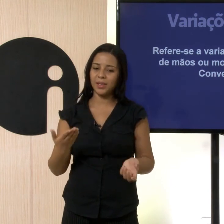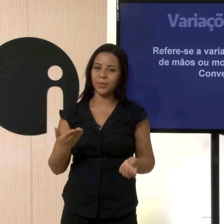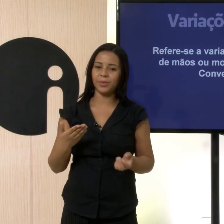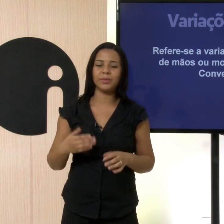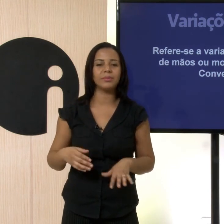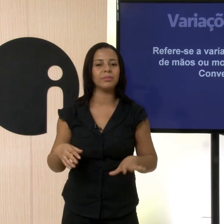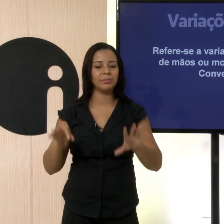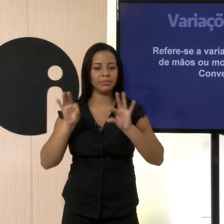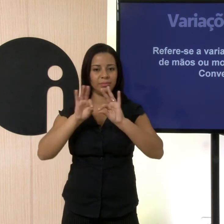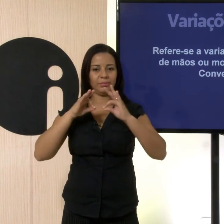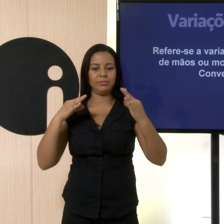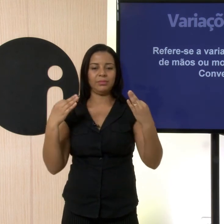Amigo.